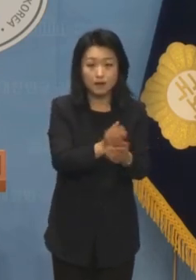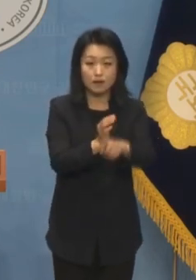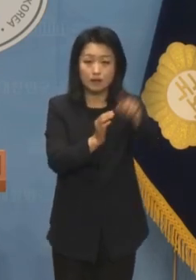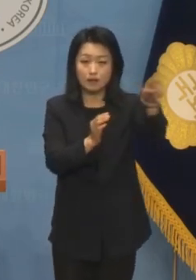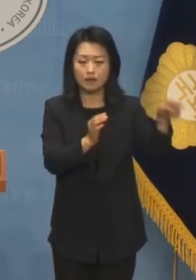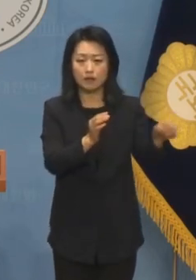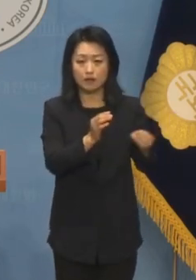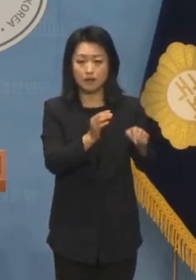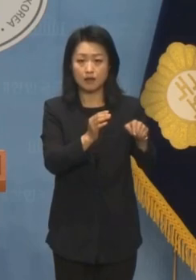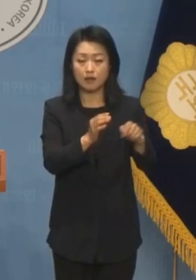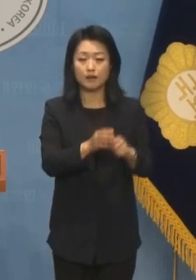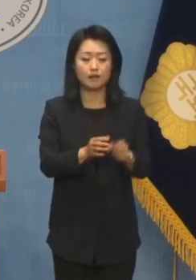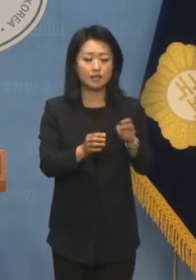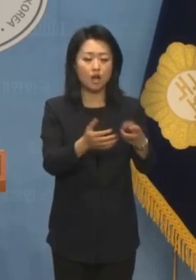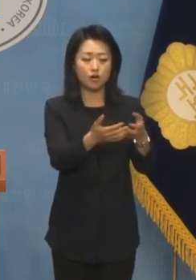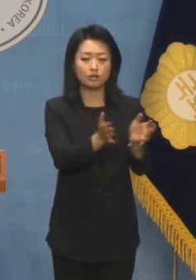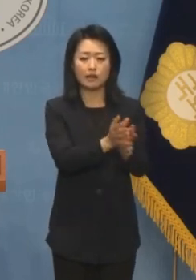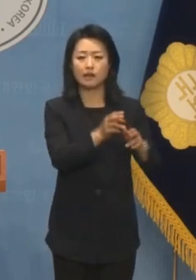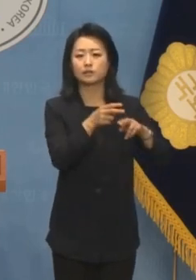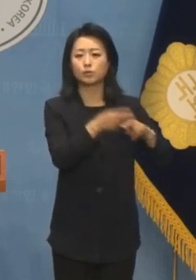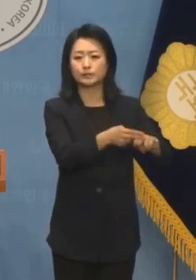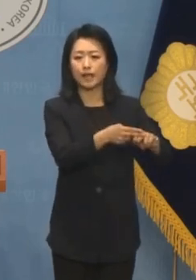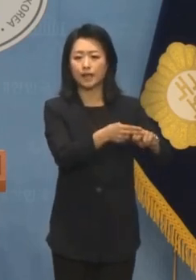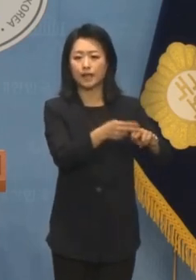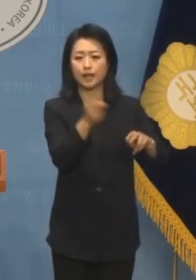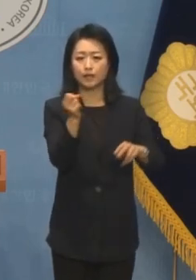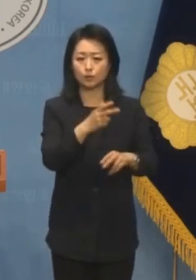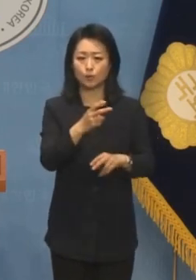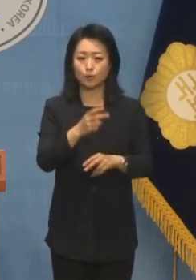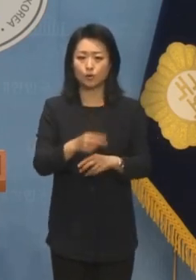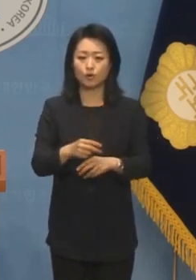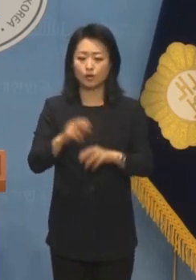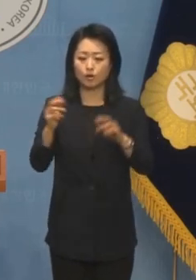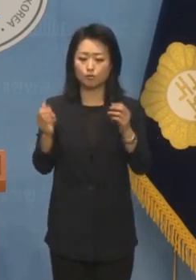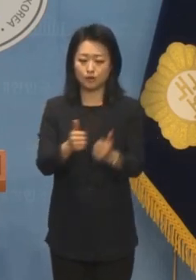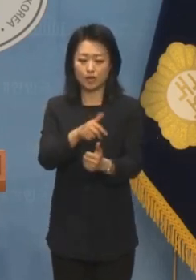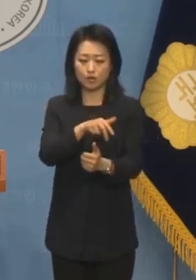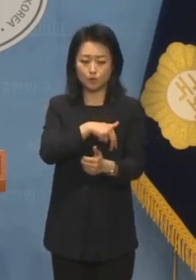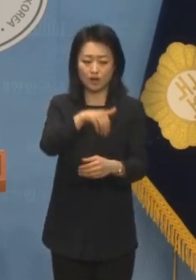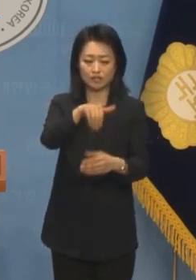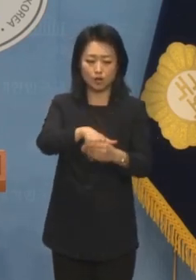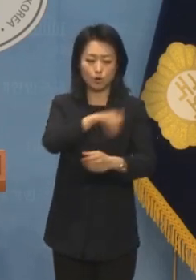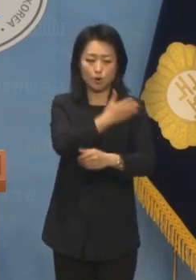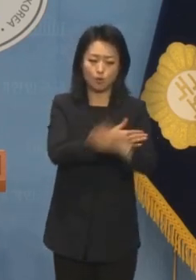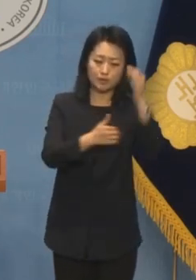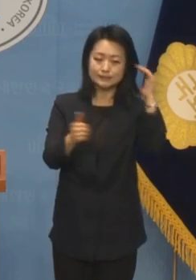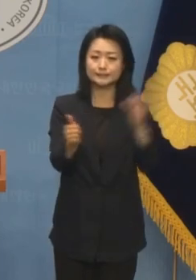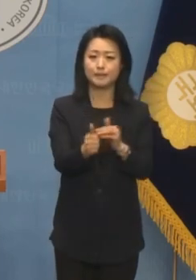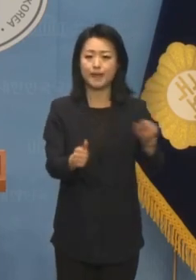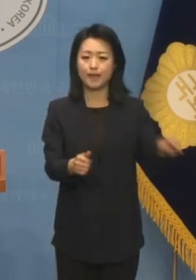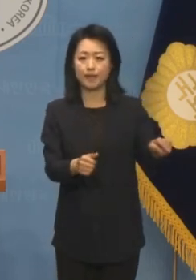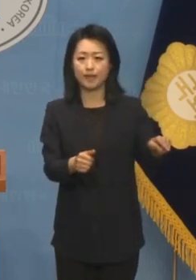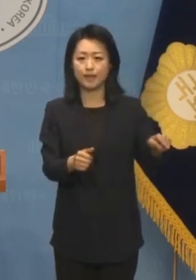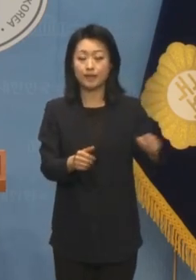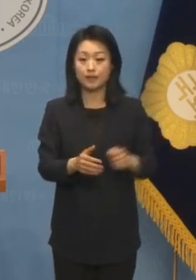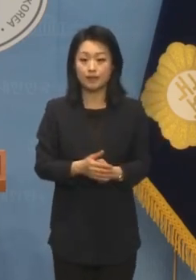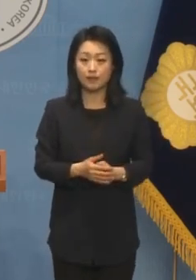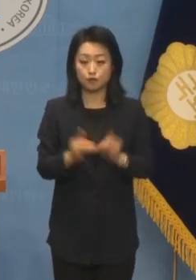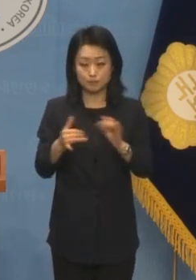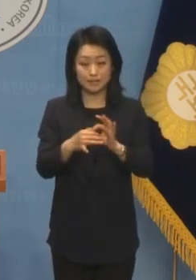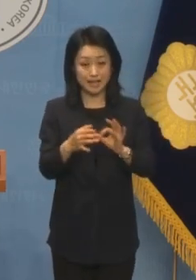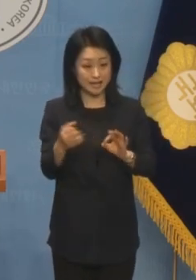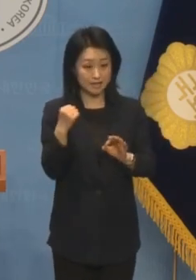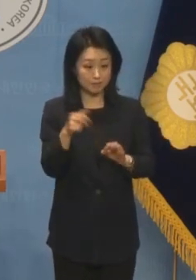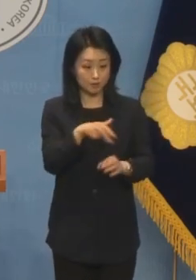넘어 공공연한 입법권 침해, 표틀막을 감행하는 겁니다. 국민의힘은 총선 민심의 회초리를